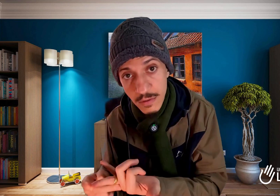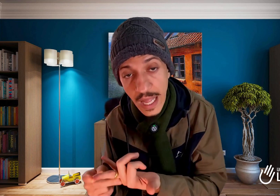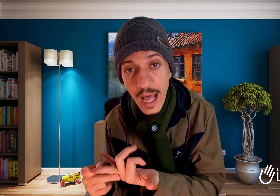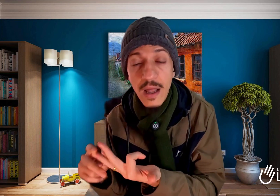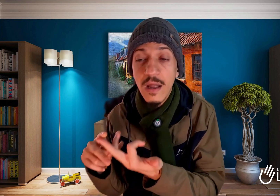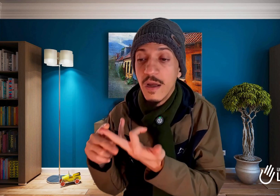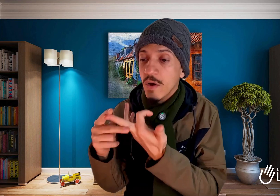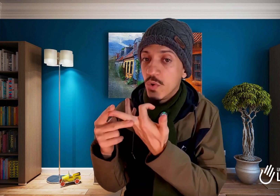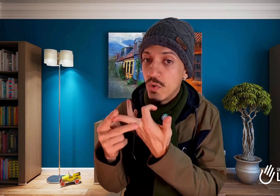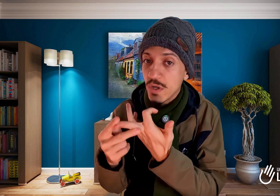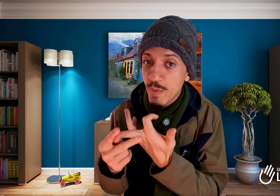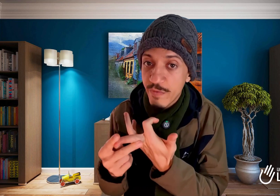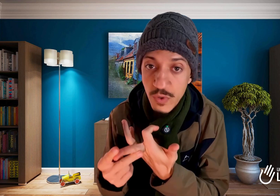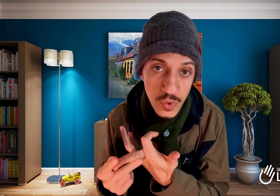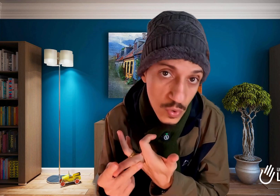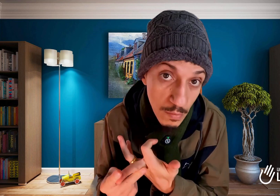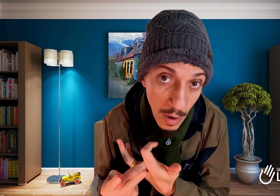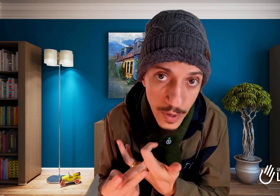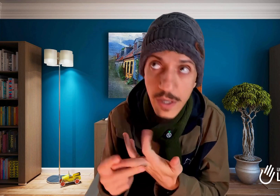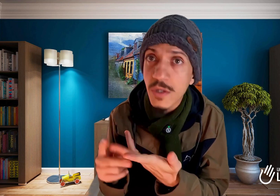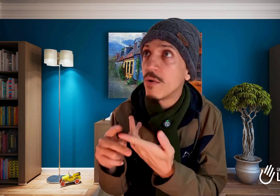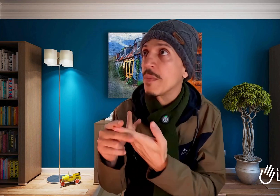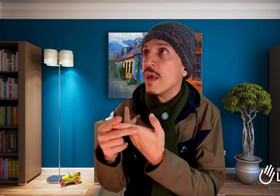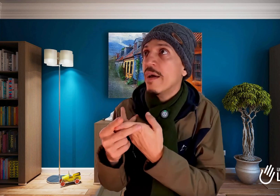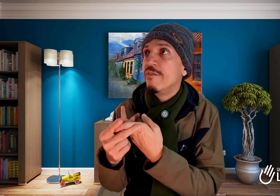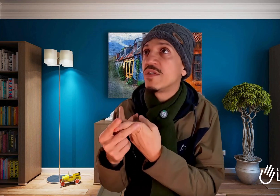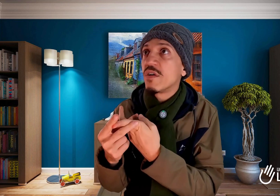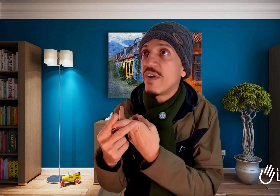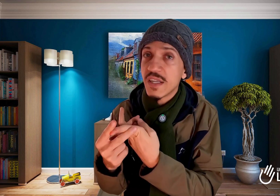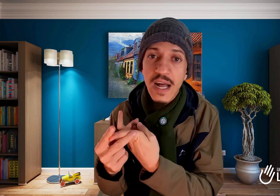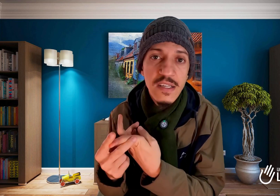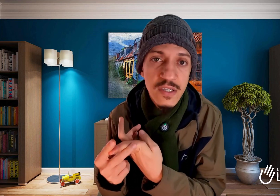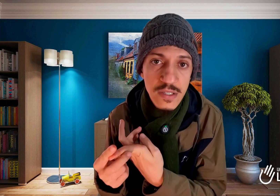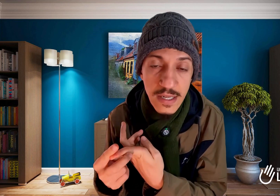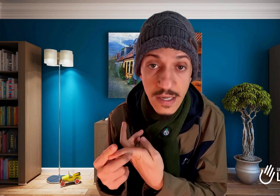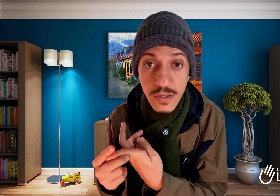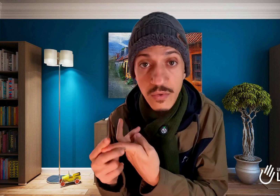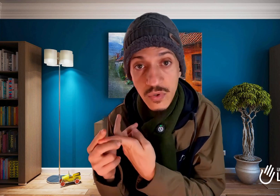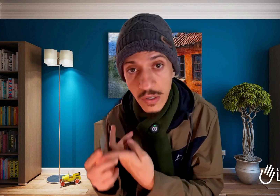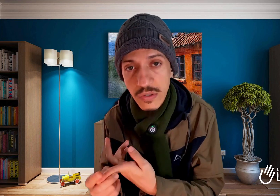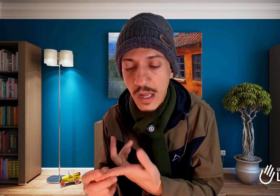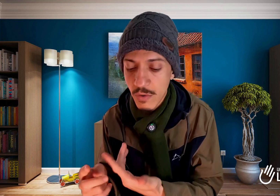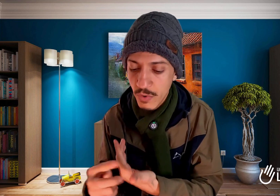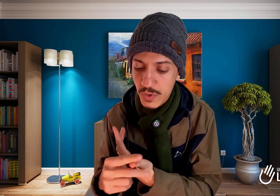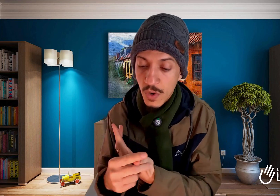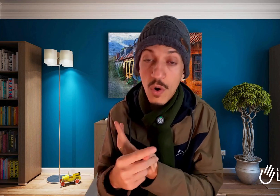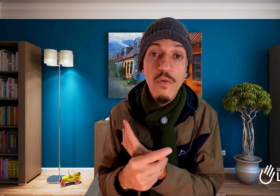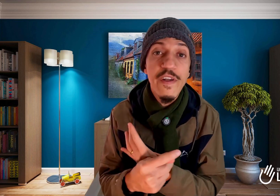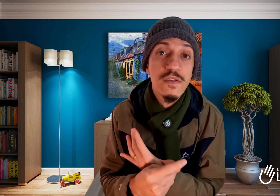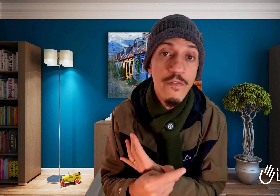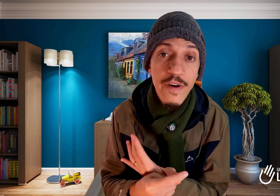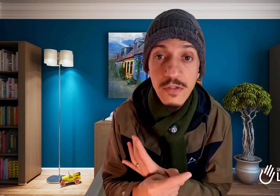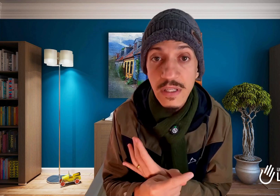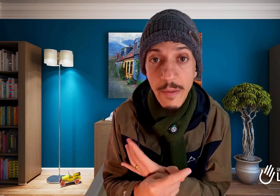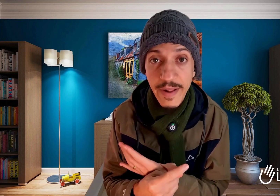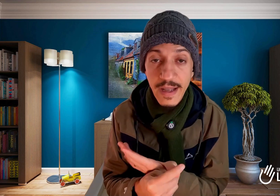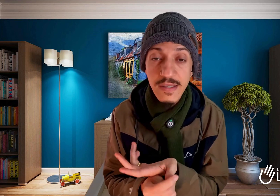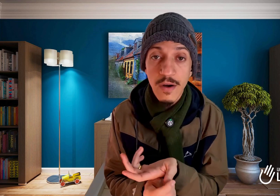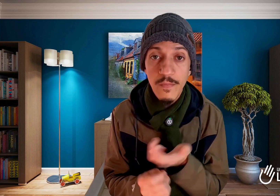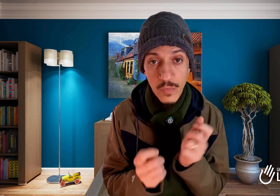dela, do nosso professor surdo Maurício, vídeos que eu faço análise de sinalização dos nossos alunos, ou vídeos que eu faço interpretação do